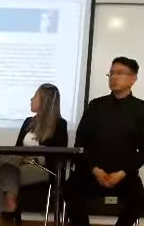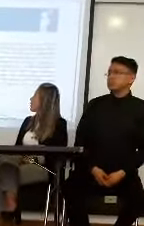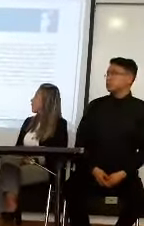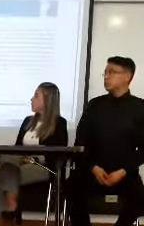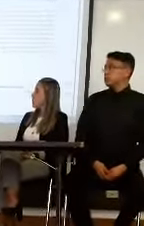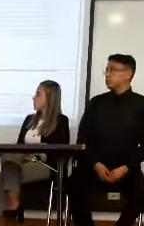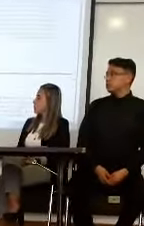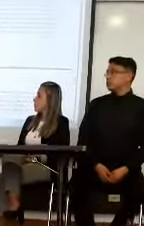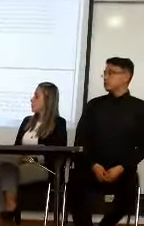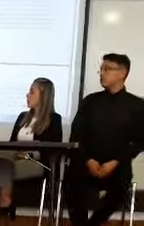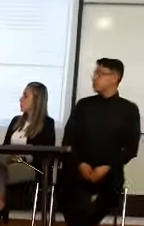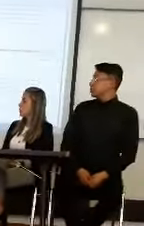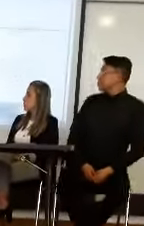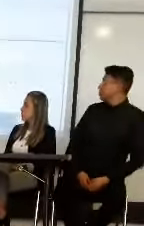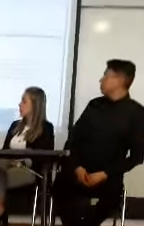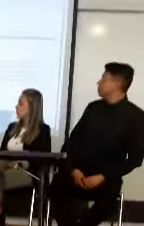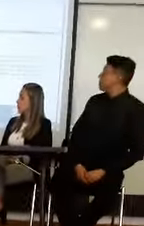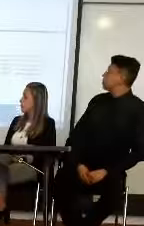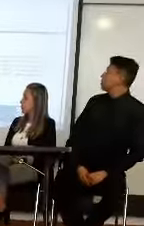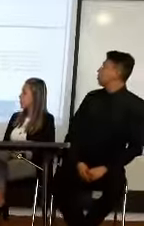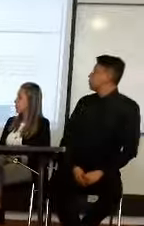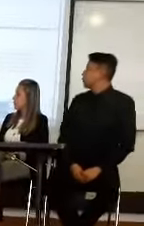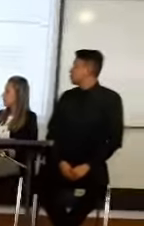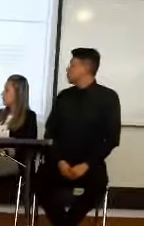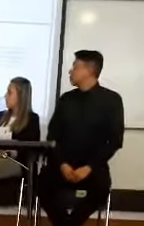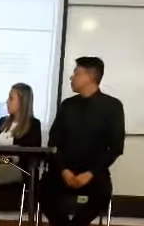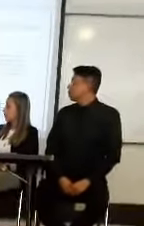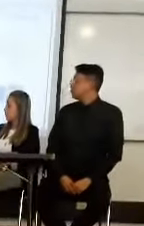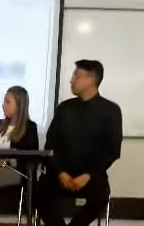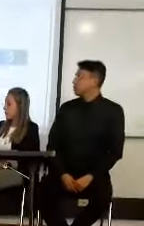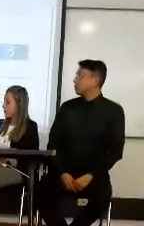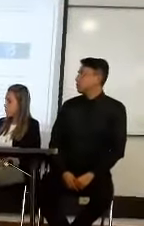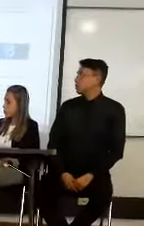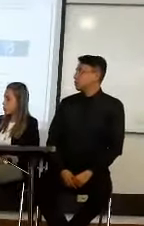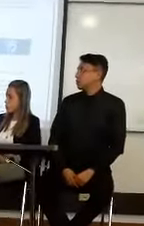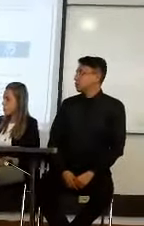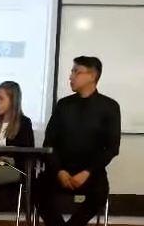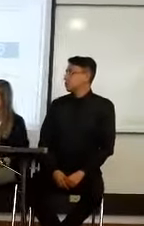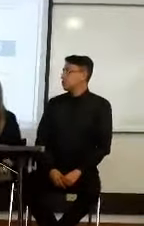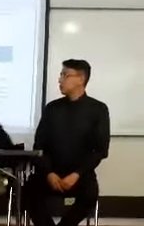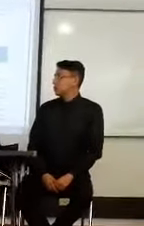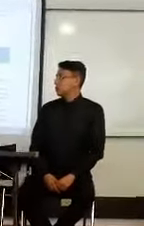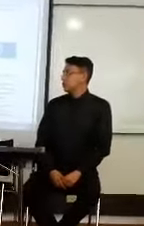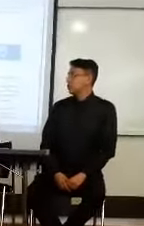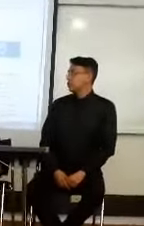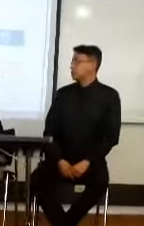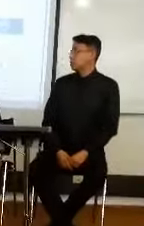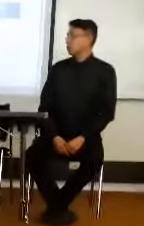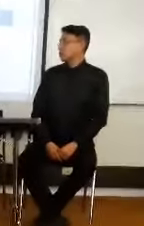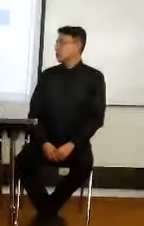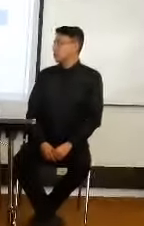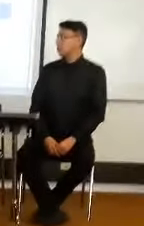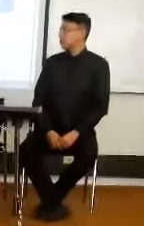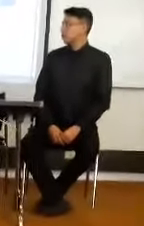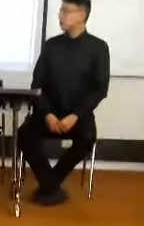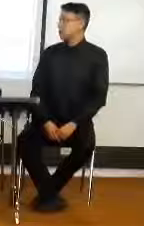Les voy a comentar cómo está diseñada, cómo está constituida esta herramienta.